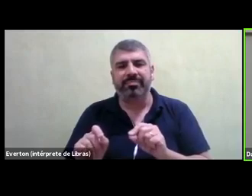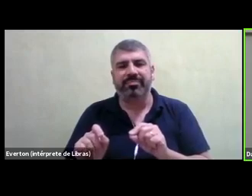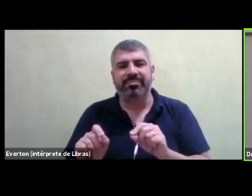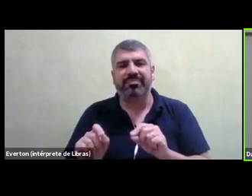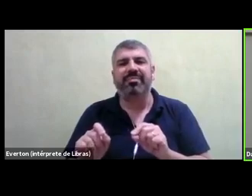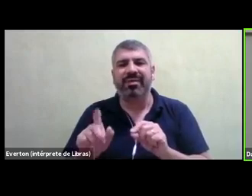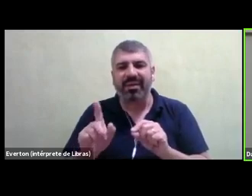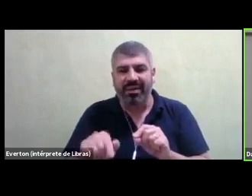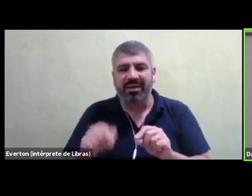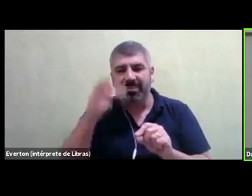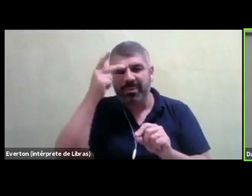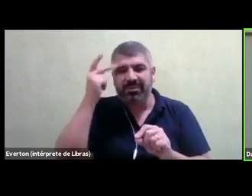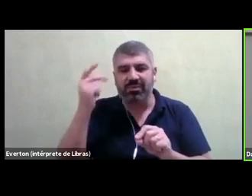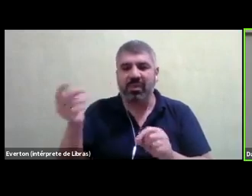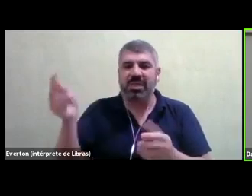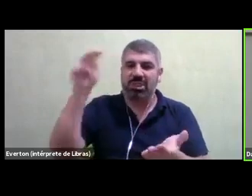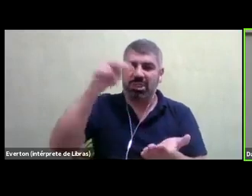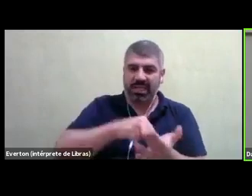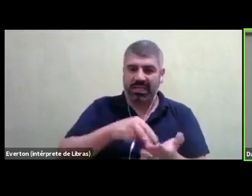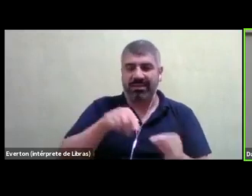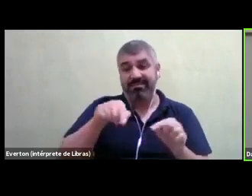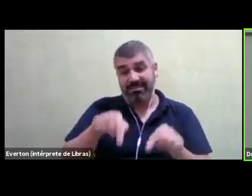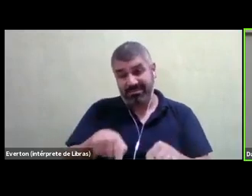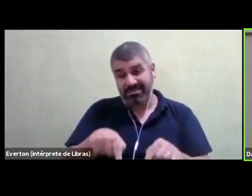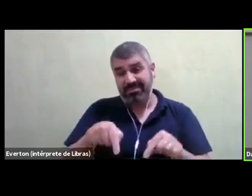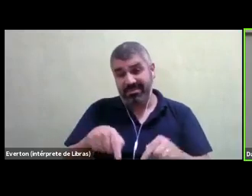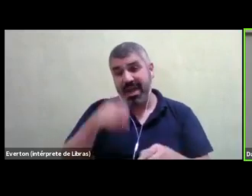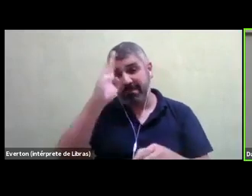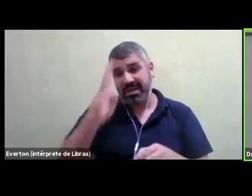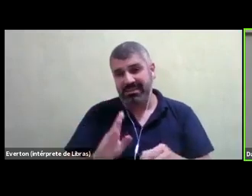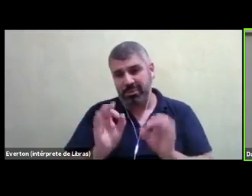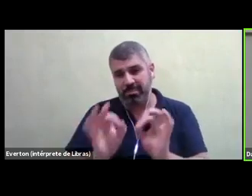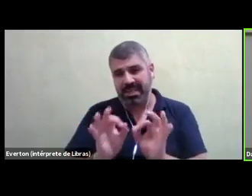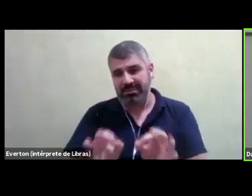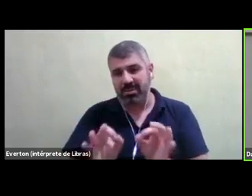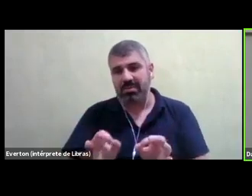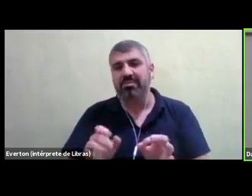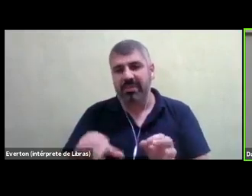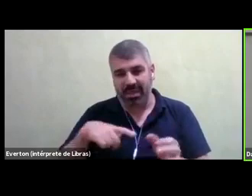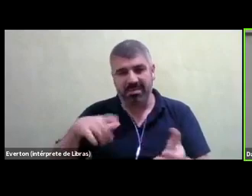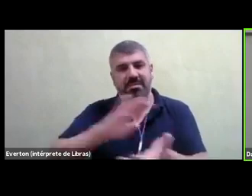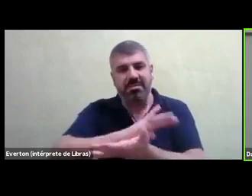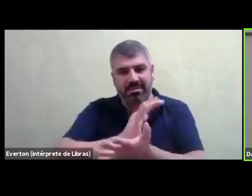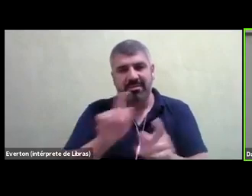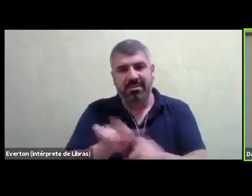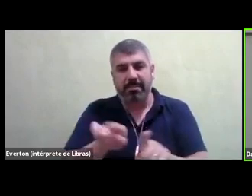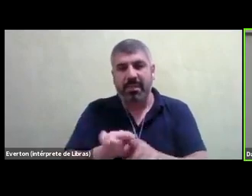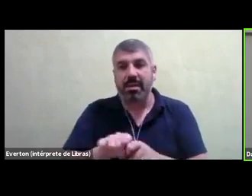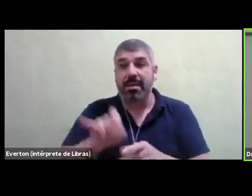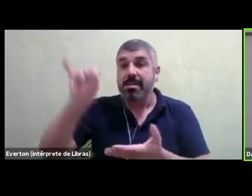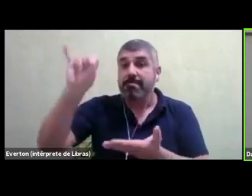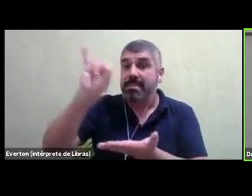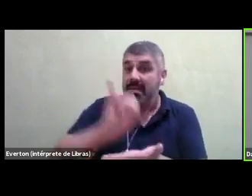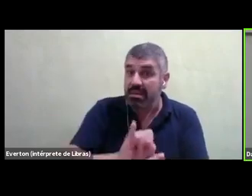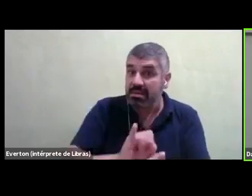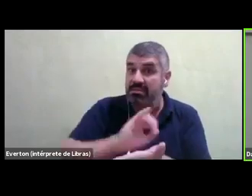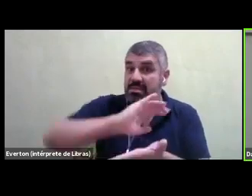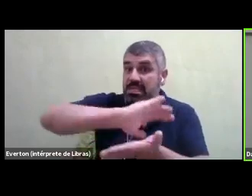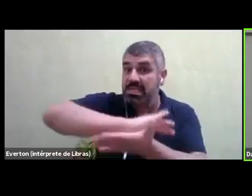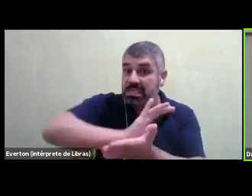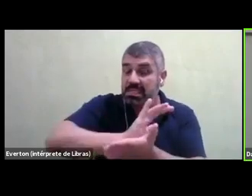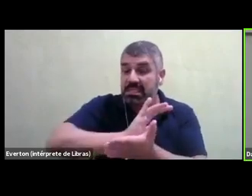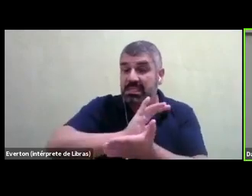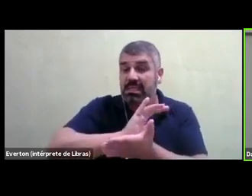são recebidos, né? E no nosso caso, o Brasil. E esse termo, migrantes de crise, ele vem